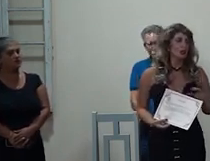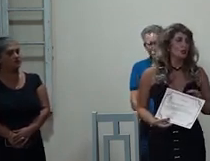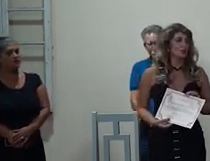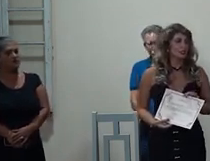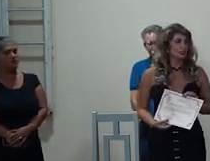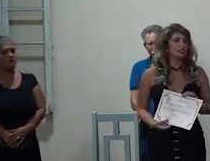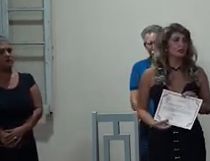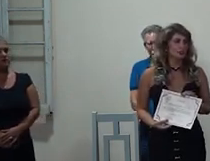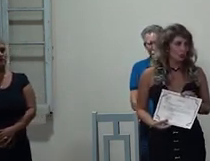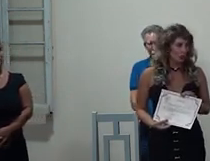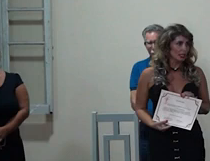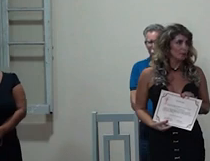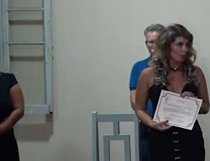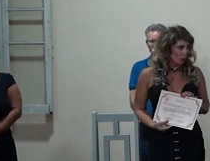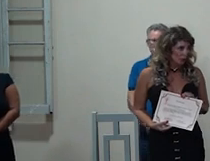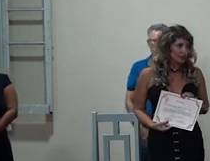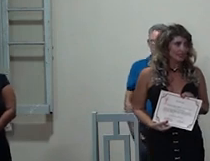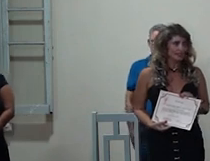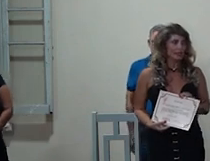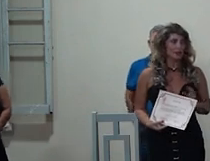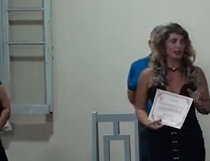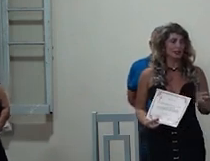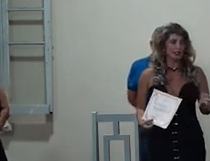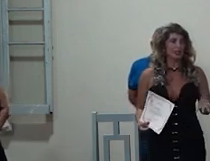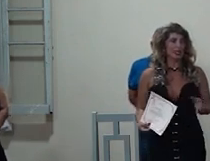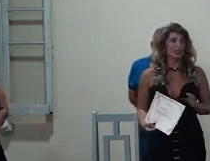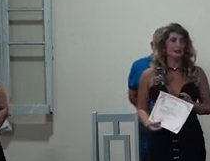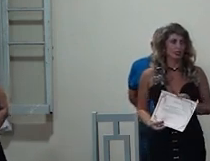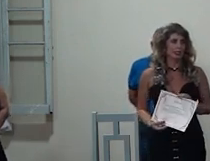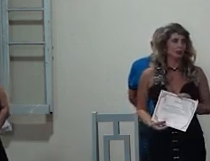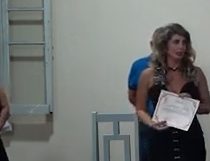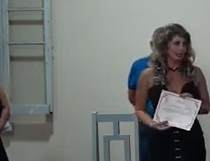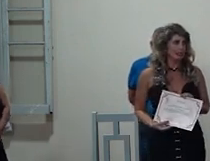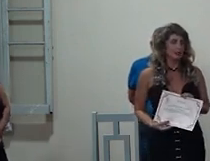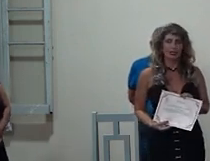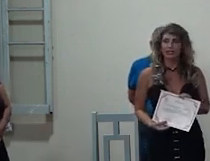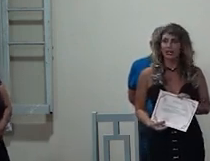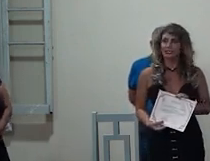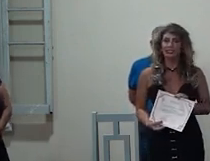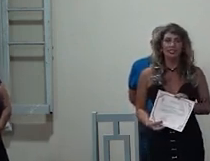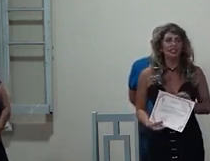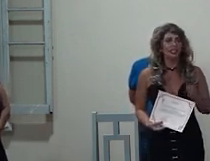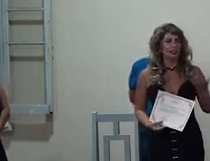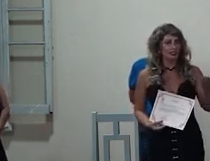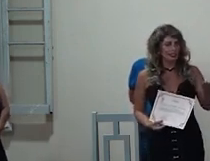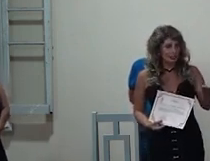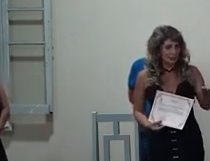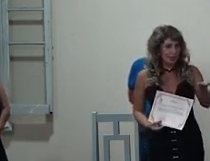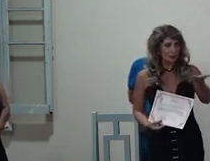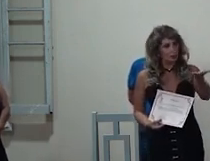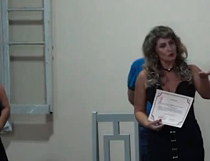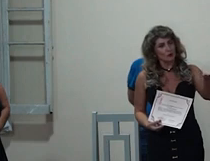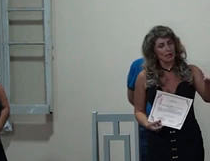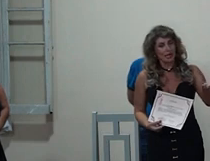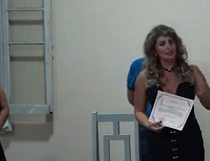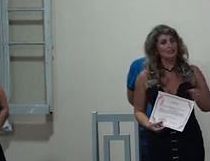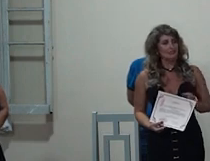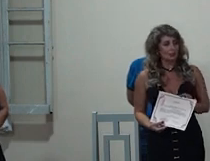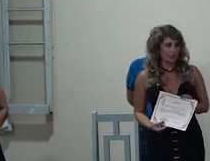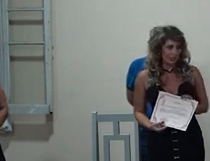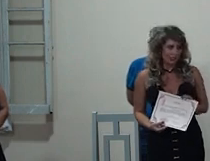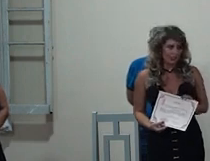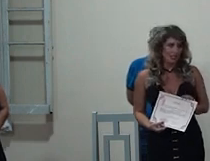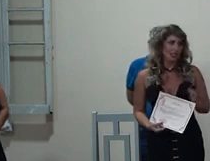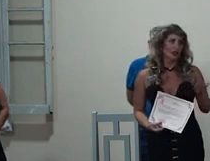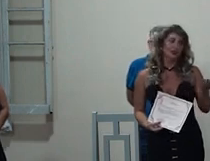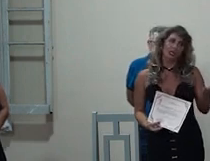mas com certeza eu indico alguém que possa, né? Para que tenha, que a gente mantenha a acessibilidade. Quero agradecer aos meus familiares que